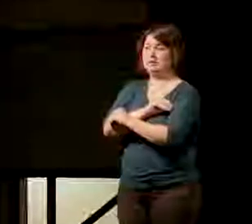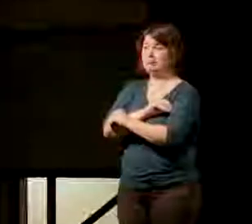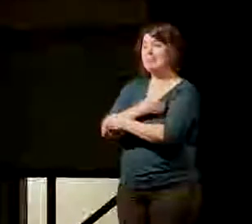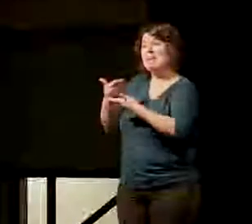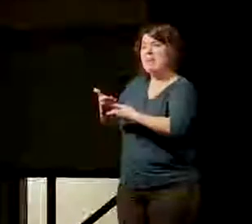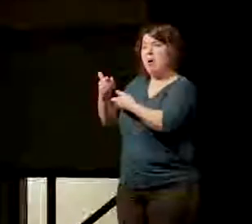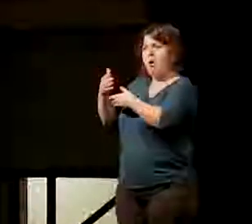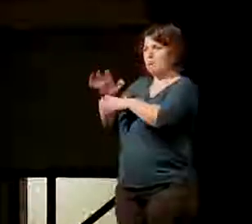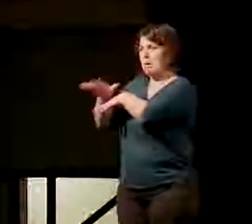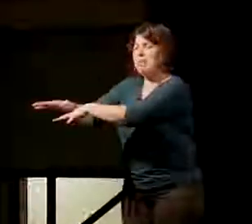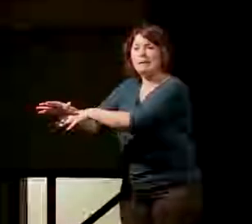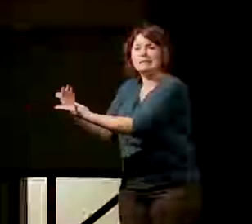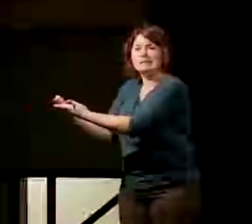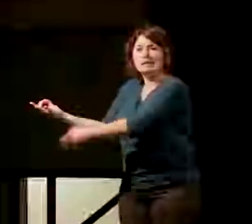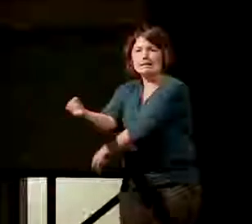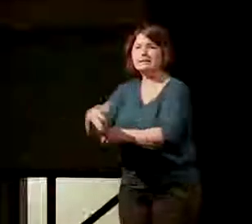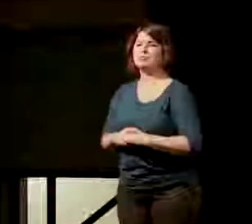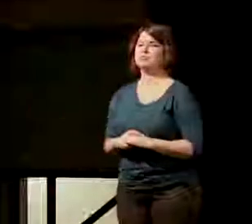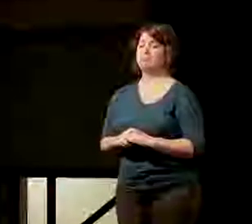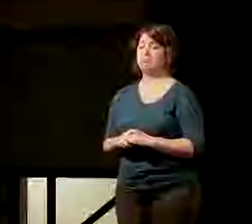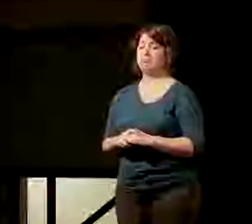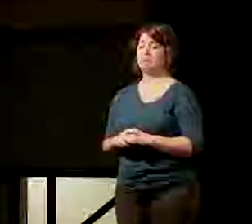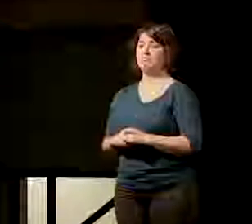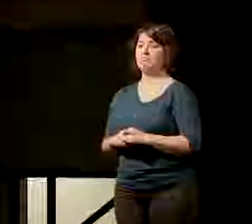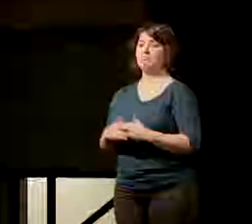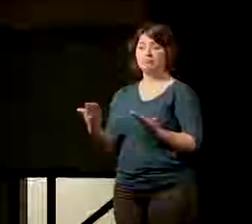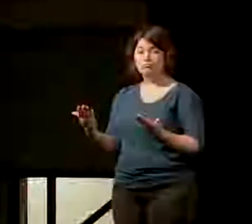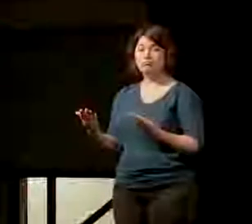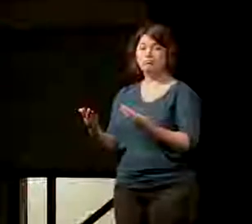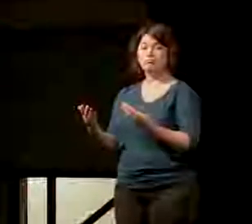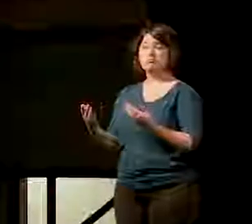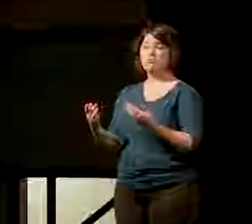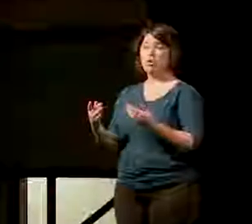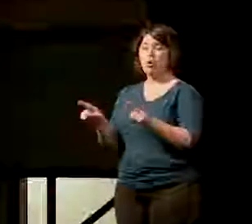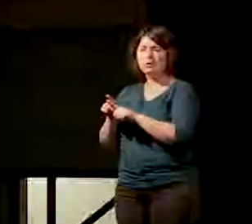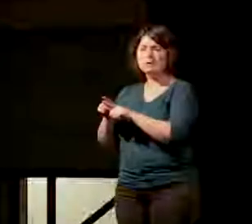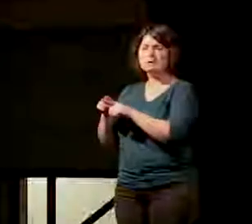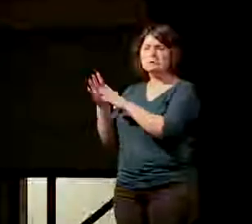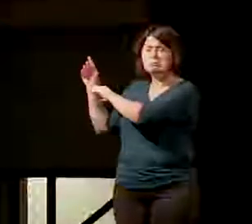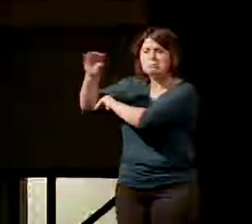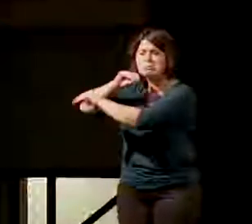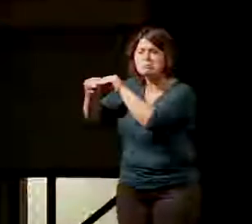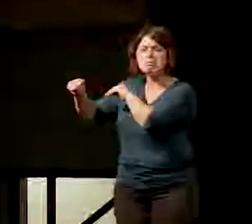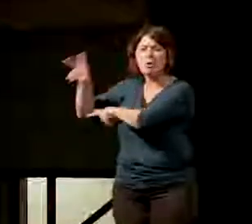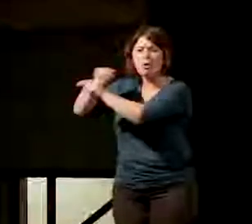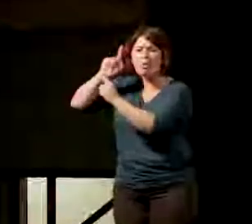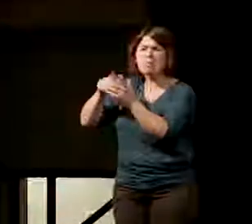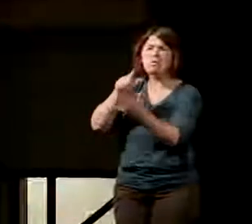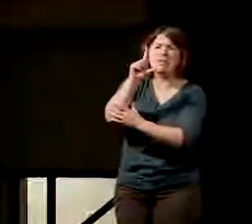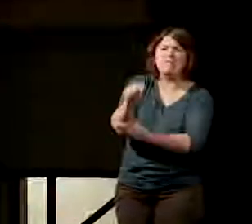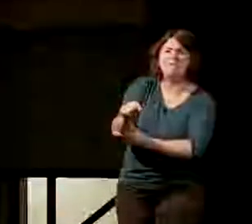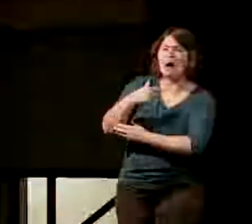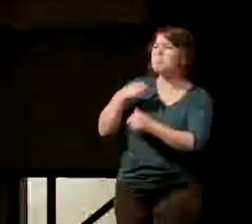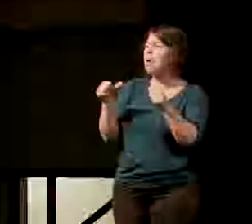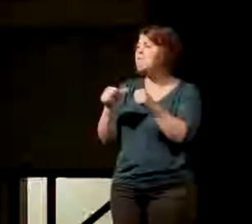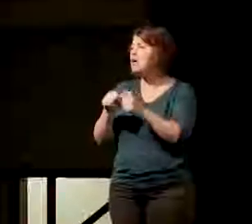ce moment dans les rues. Alors autant le dire d'entrée, mesdames et messieurs, j'entends aussi les bruits de coursives sur 2020, sur ce que